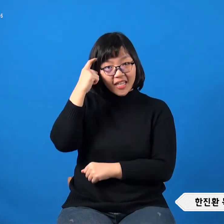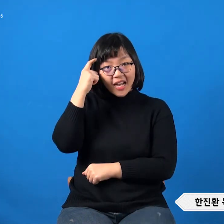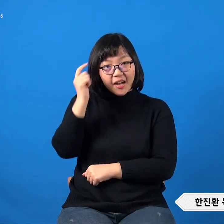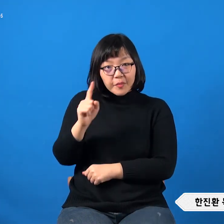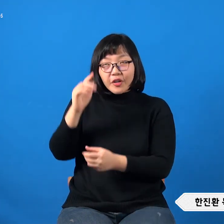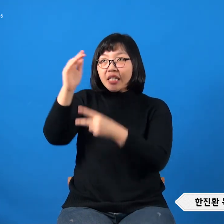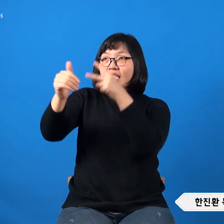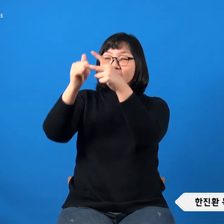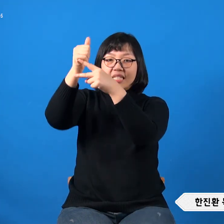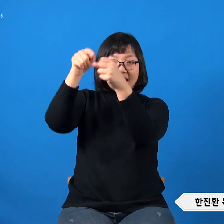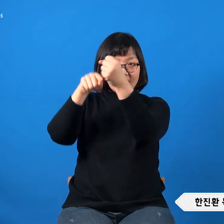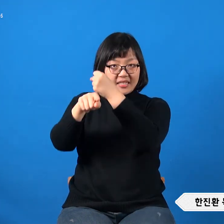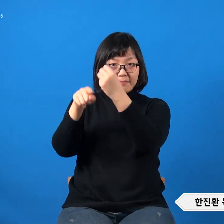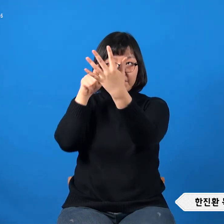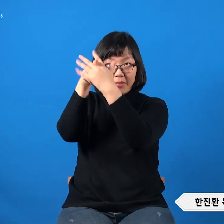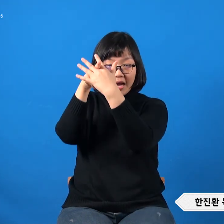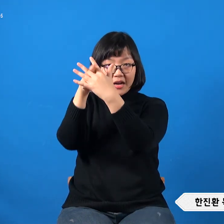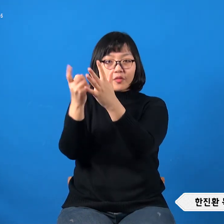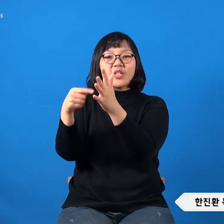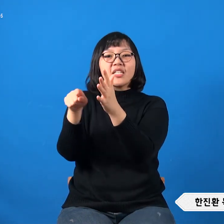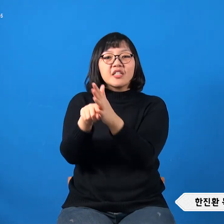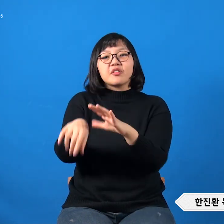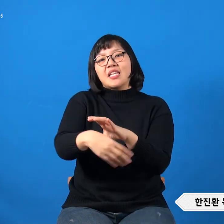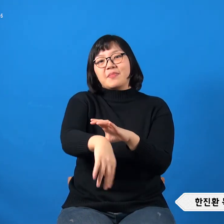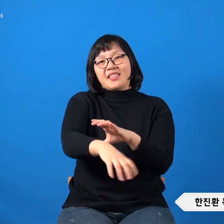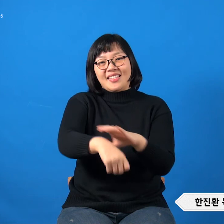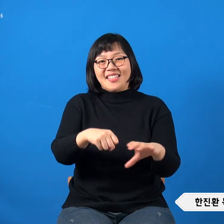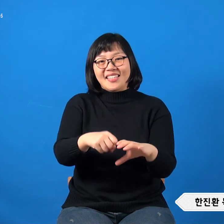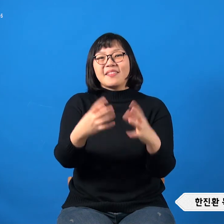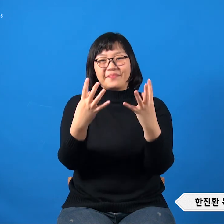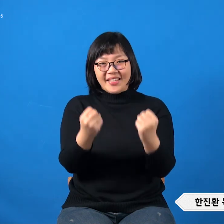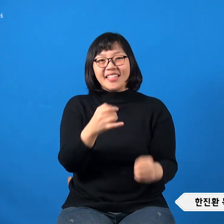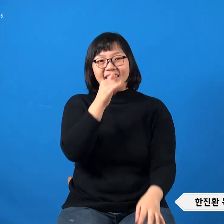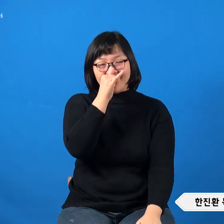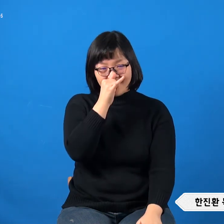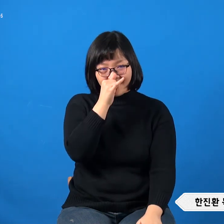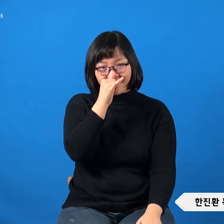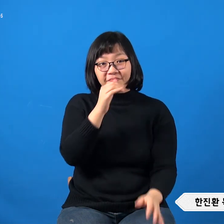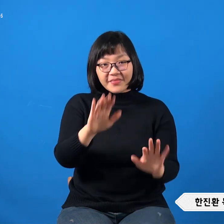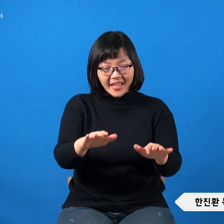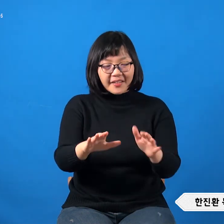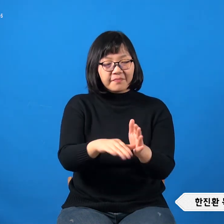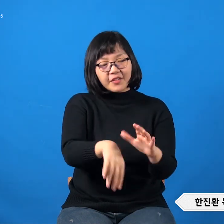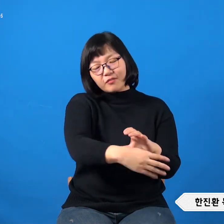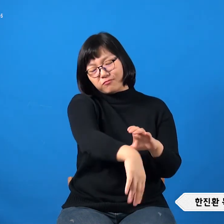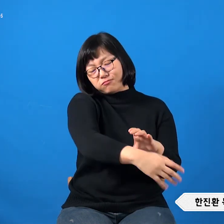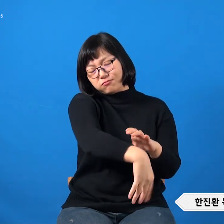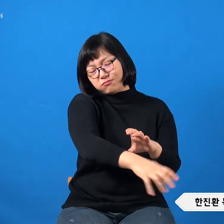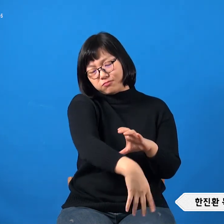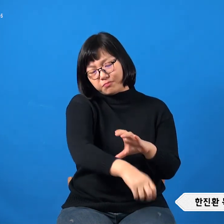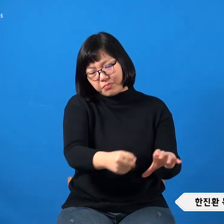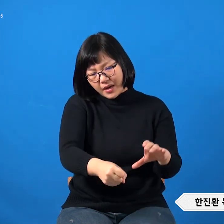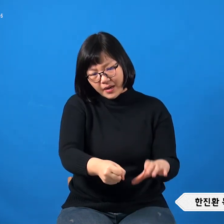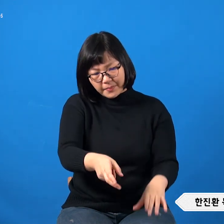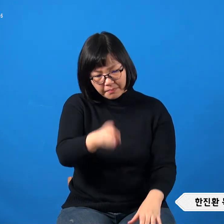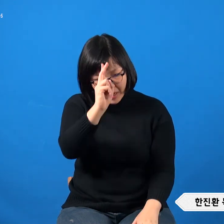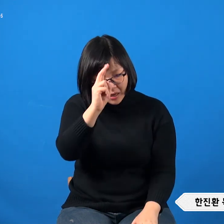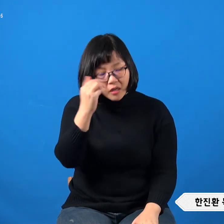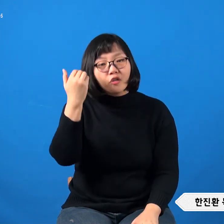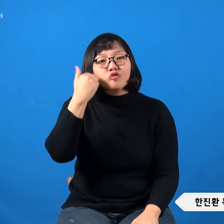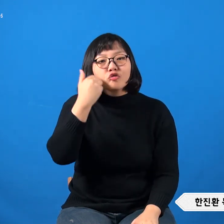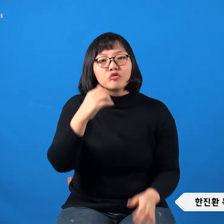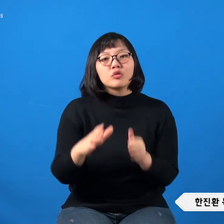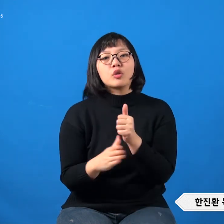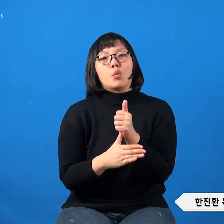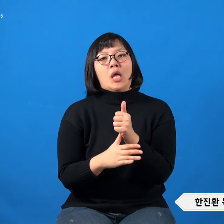것을 흔하게 그렇게 했습니다. 제비를 뽑았는데 많은 사람 중에 요나가 딱 걸렸습니다.